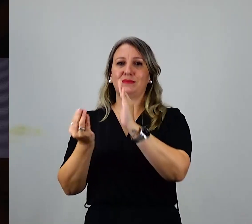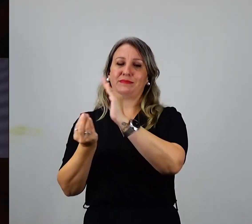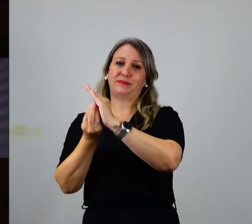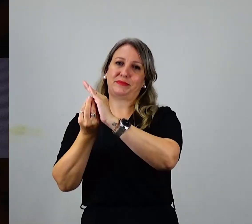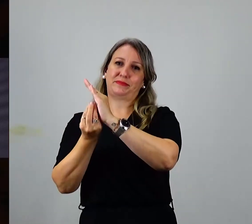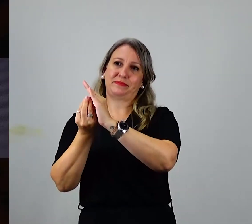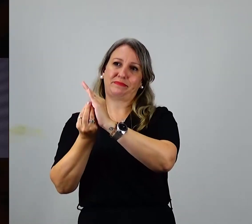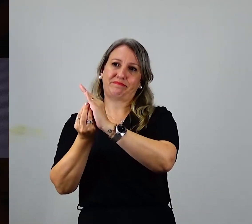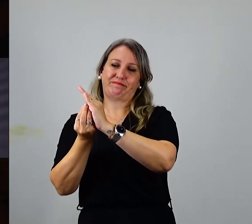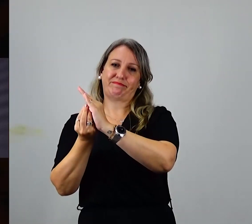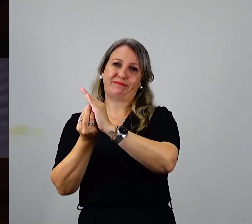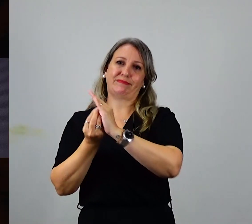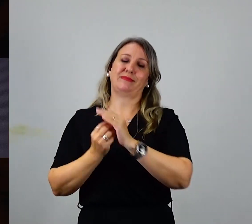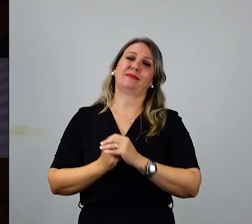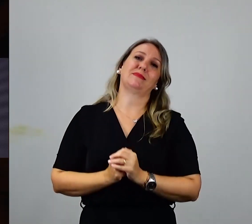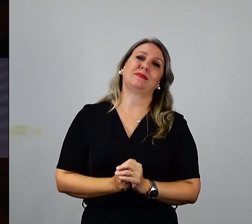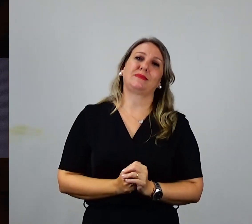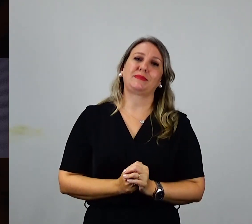a igreja.